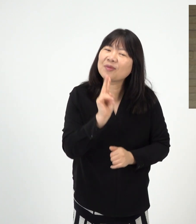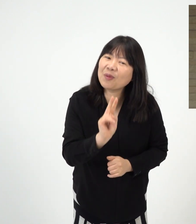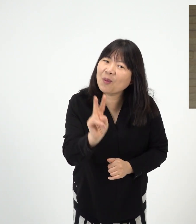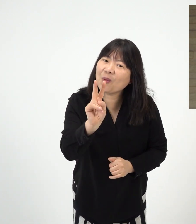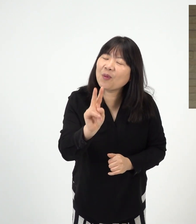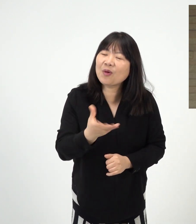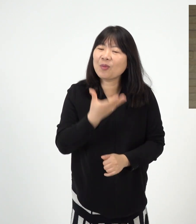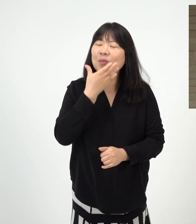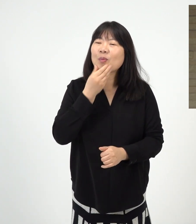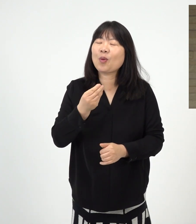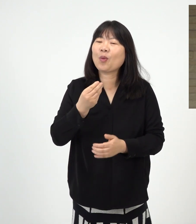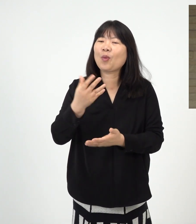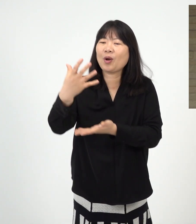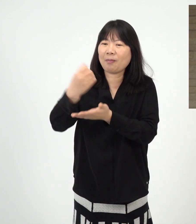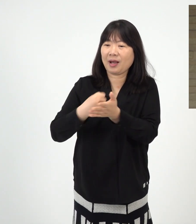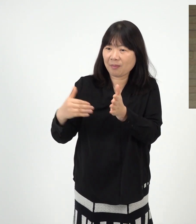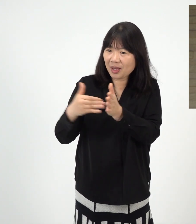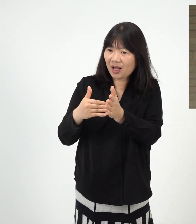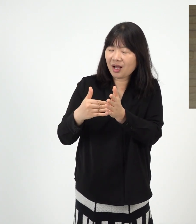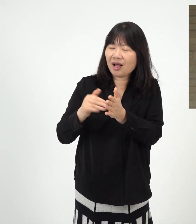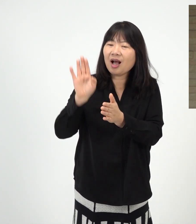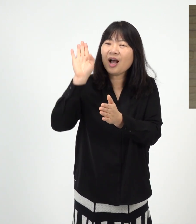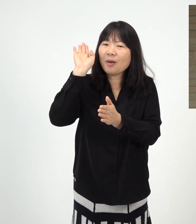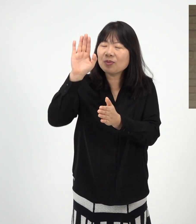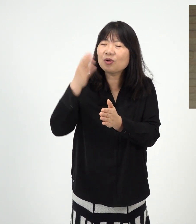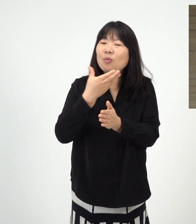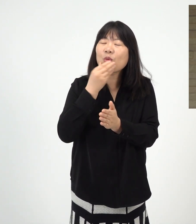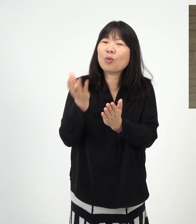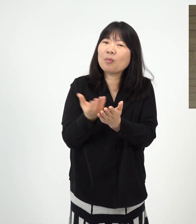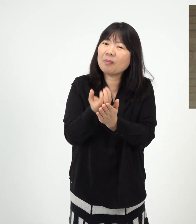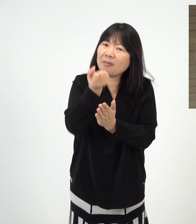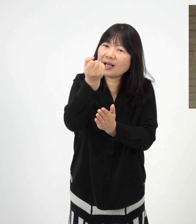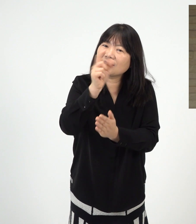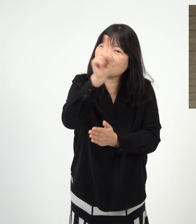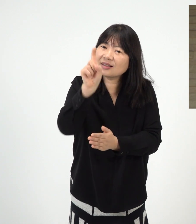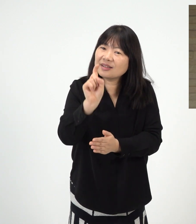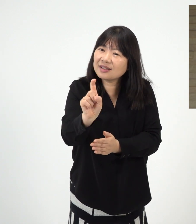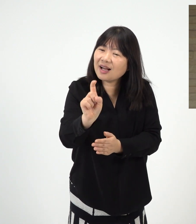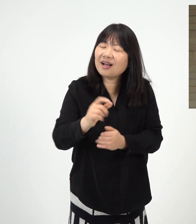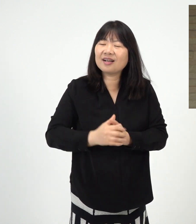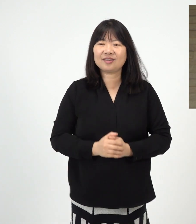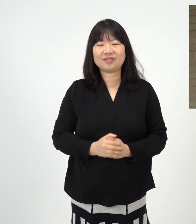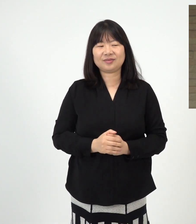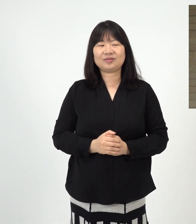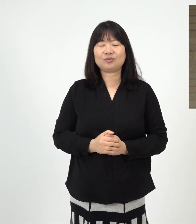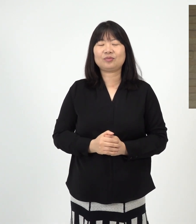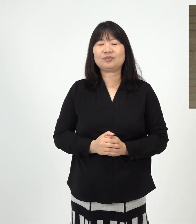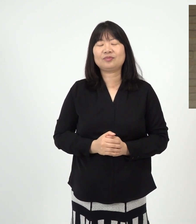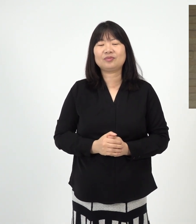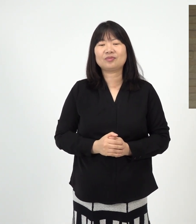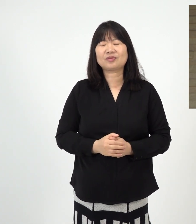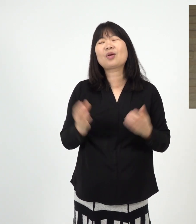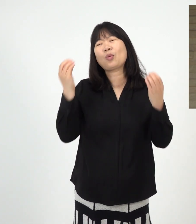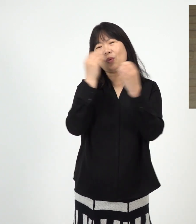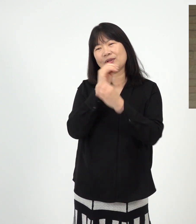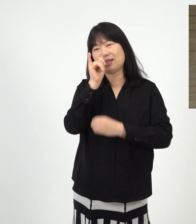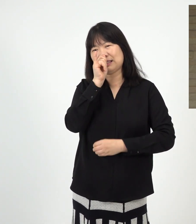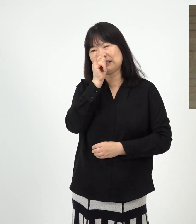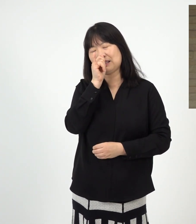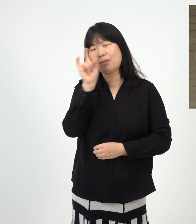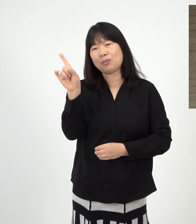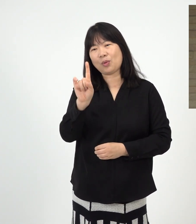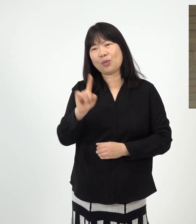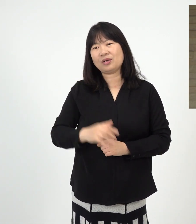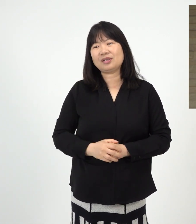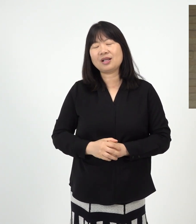받은 자들입니까? 복받을 자입니까? 네. 그래서 우리는 사실 오해를 하는데